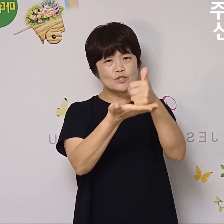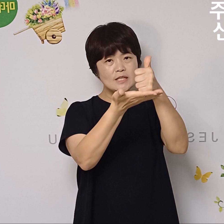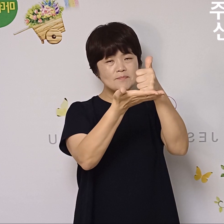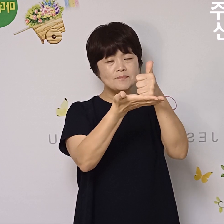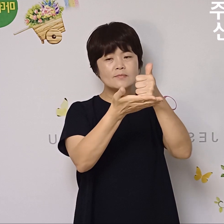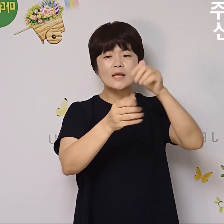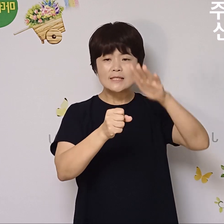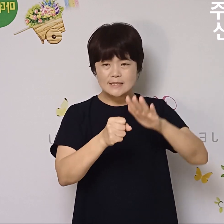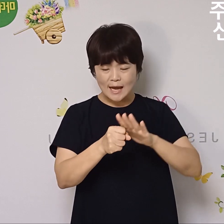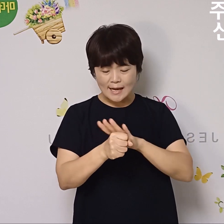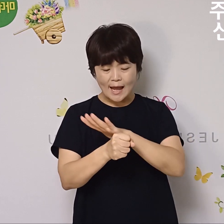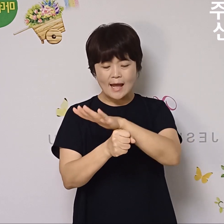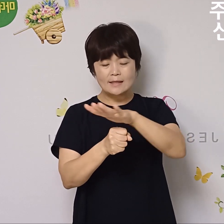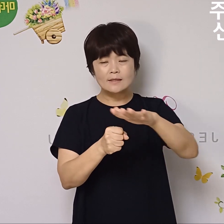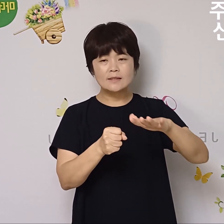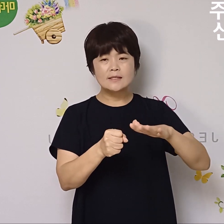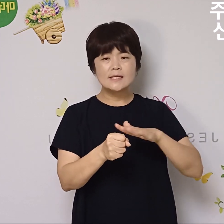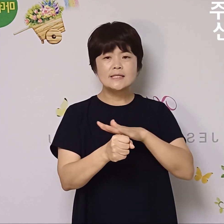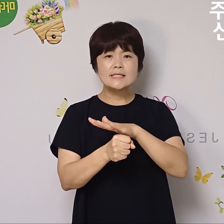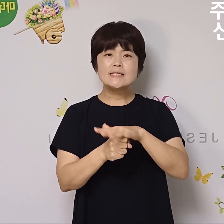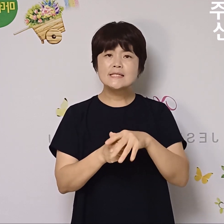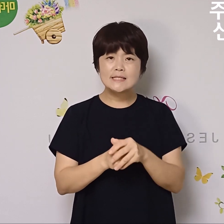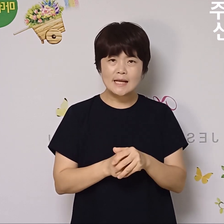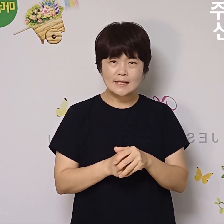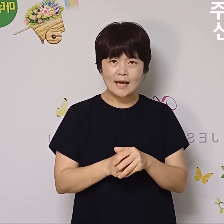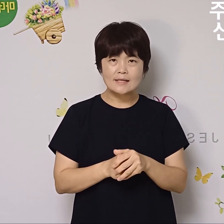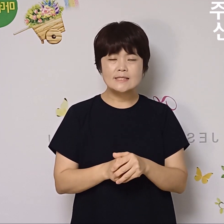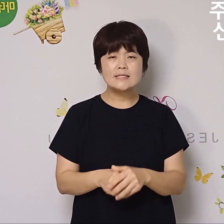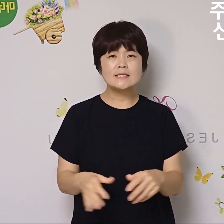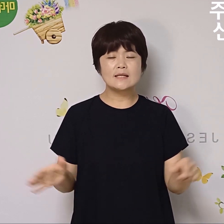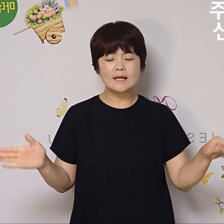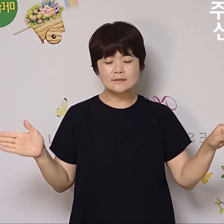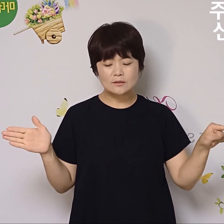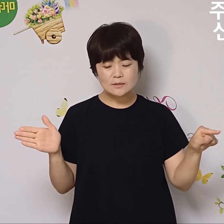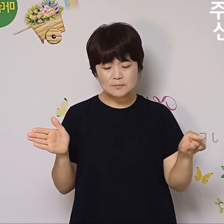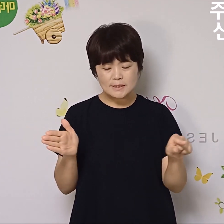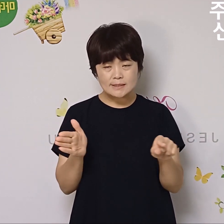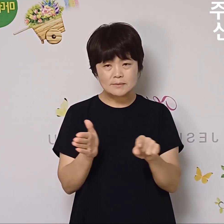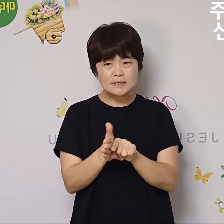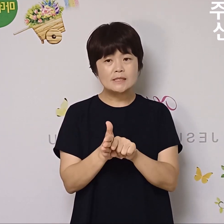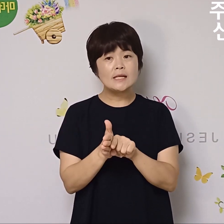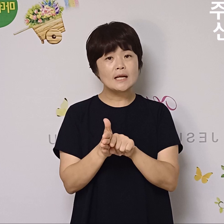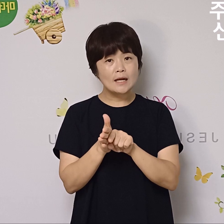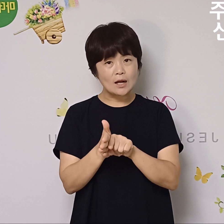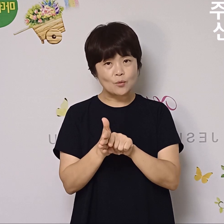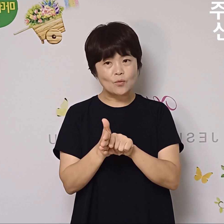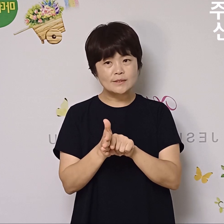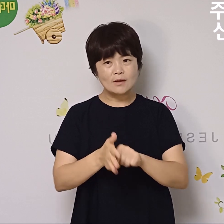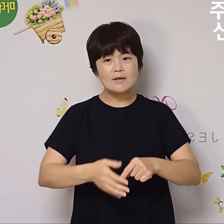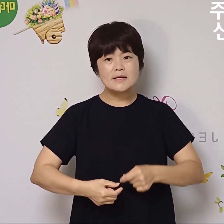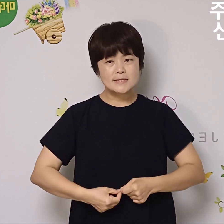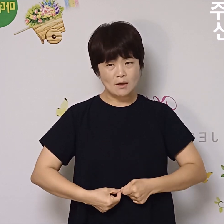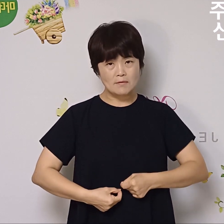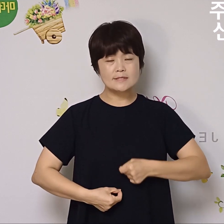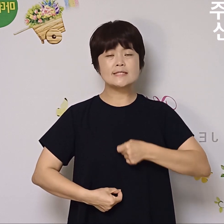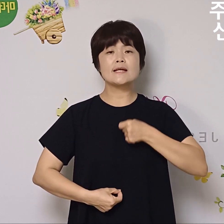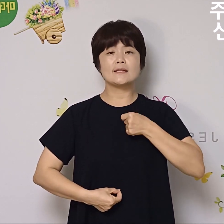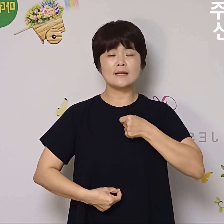주님 사랑 신실하다. 신실하다는 거는 믿음이 신뢰가 가고, 그죠? 정직하다라는